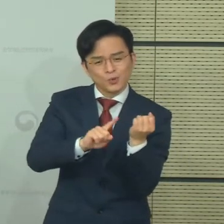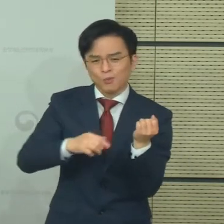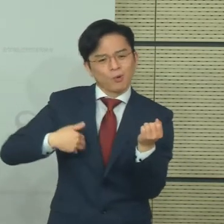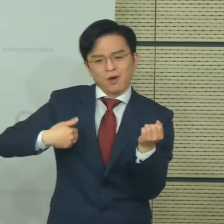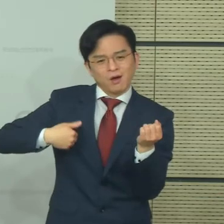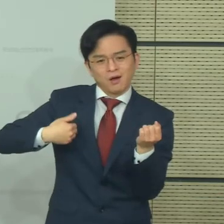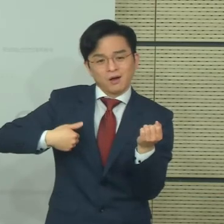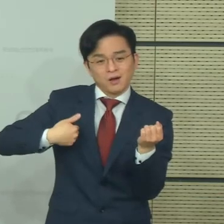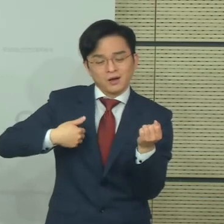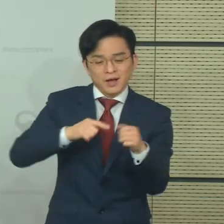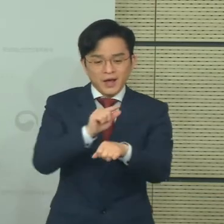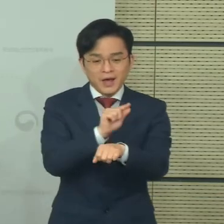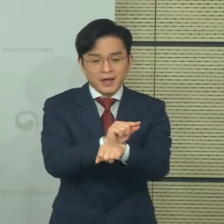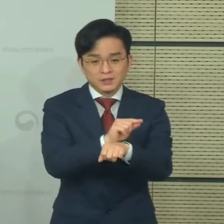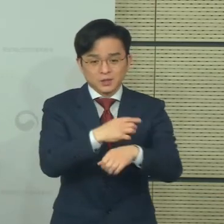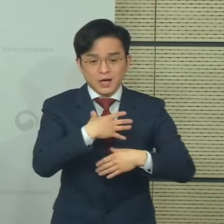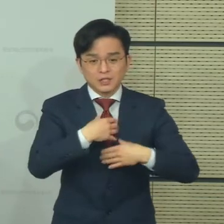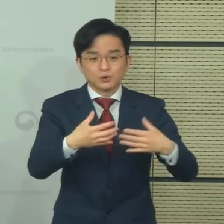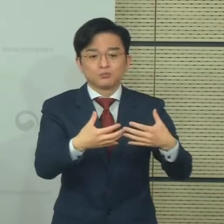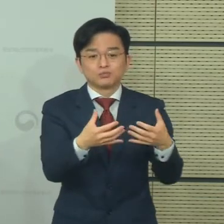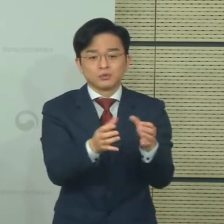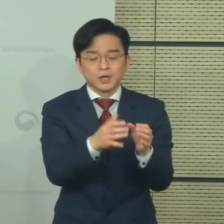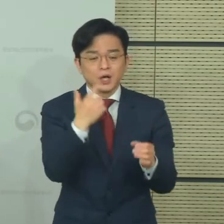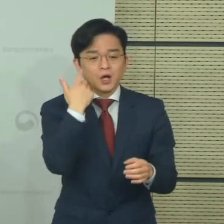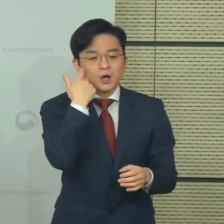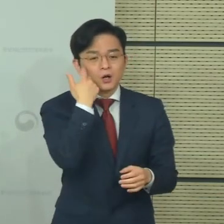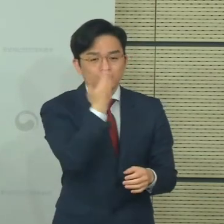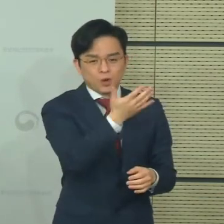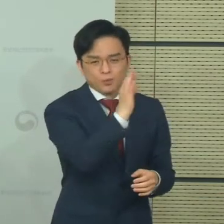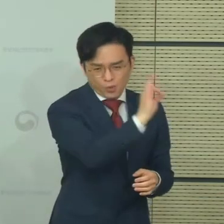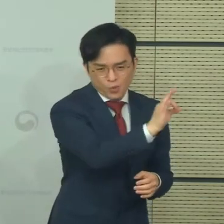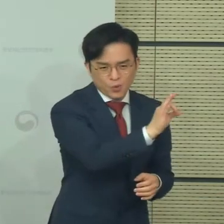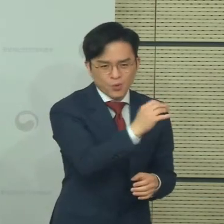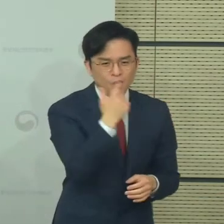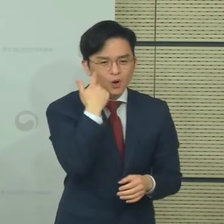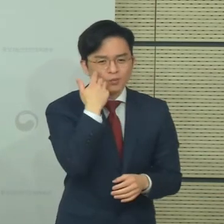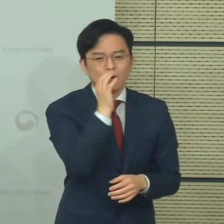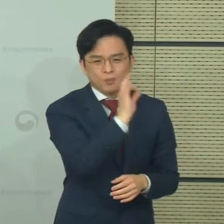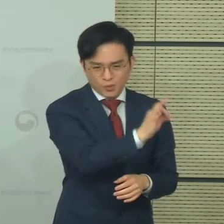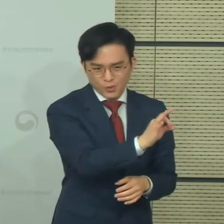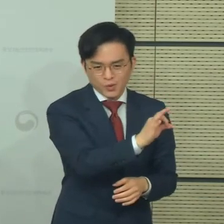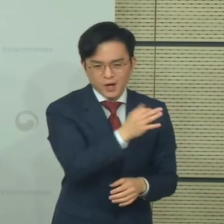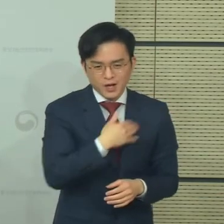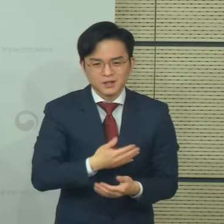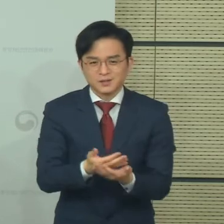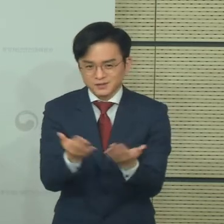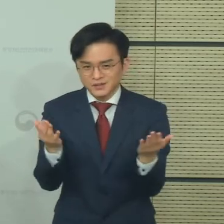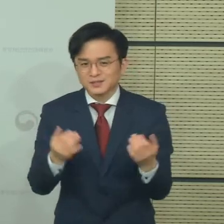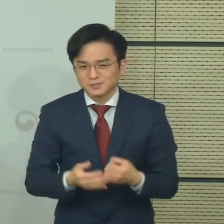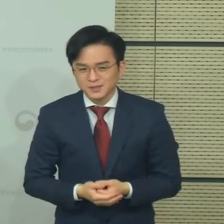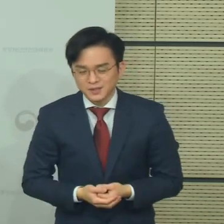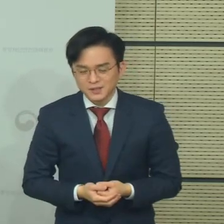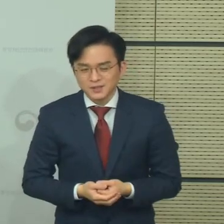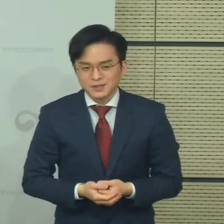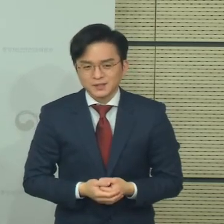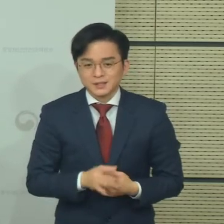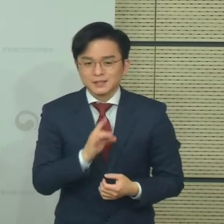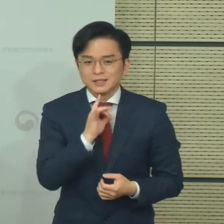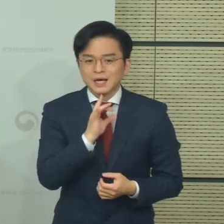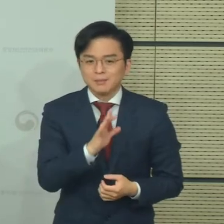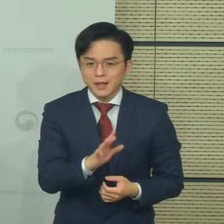통해서 그 부분이 어떤 혹시 지자체에서 어떤 사유라는 부분들이 혹시 있으면 알려드리도록 하겠습니다.